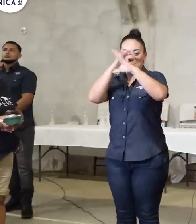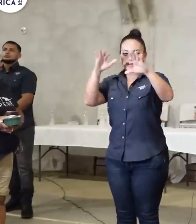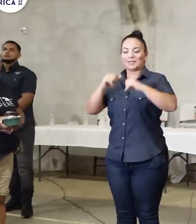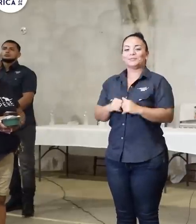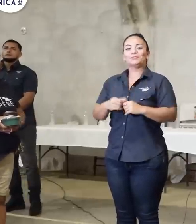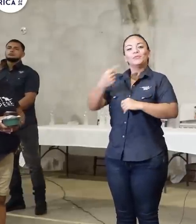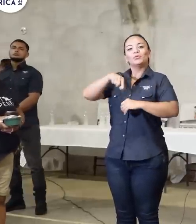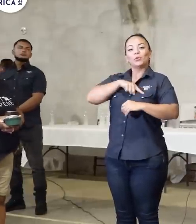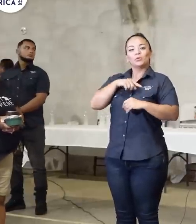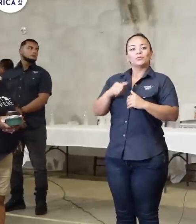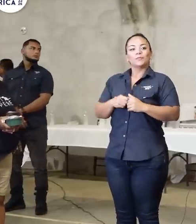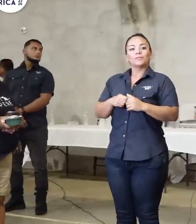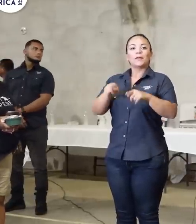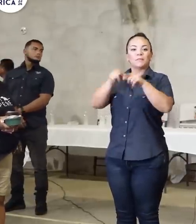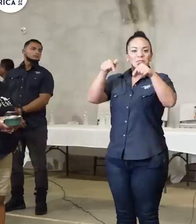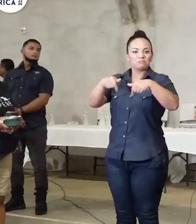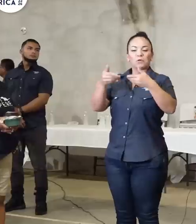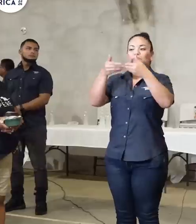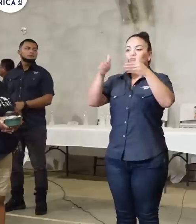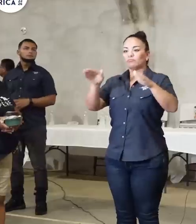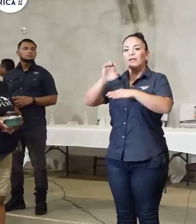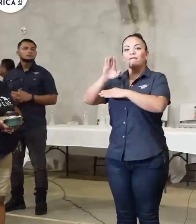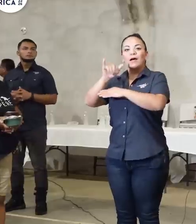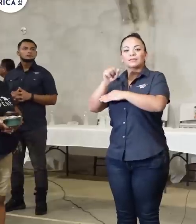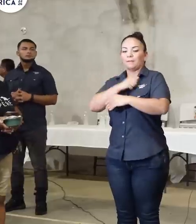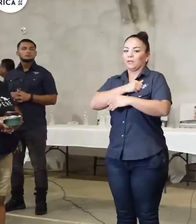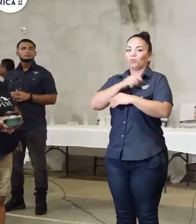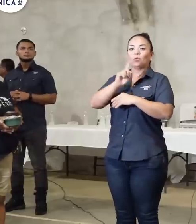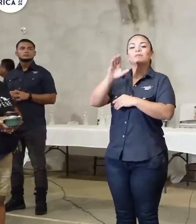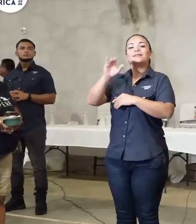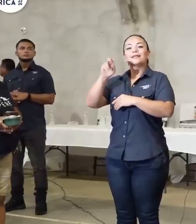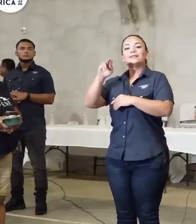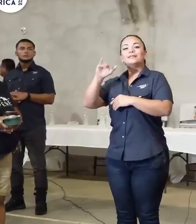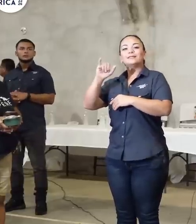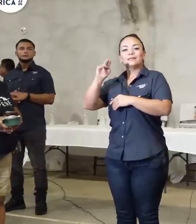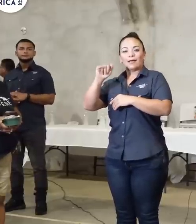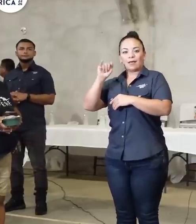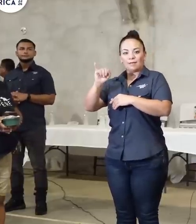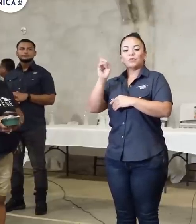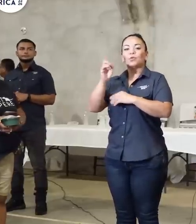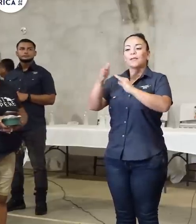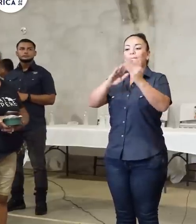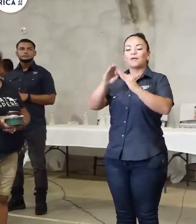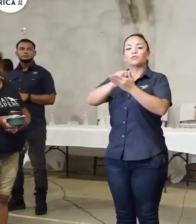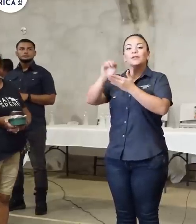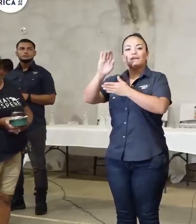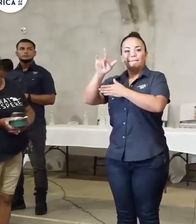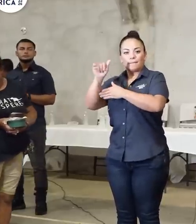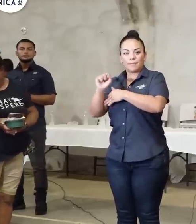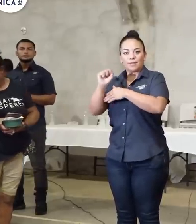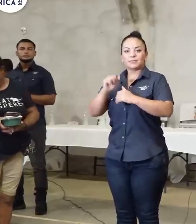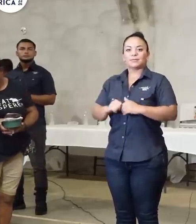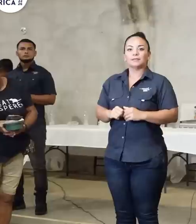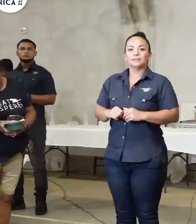Inauguramos un Ibais en el barrio, un San Sinai en el barrio de San Blas, aquí